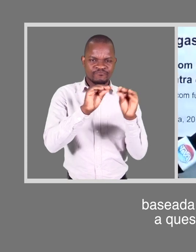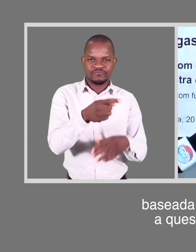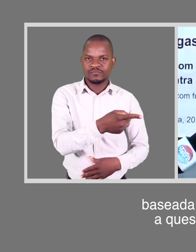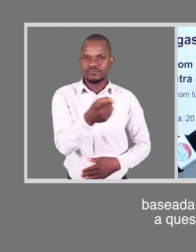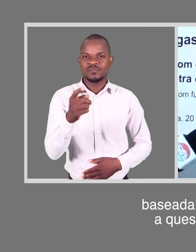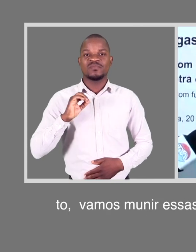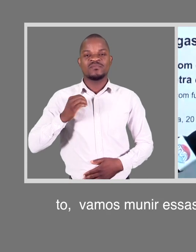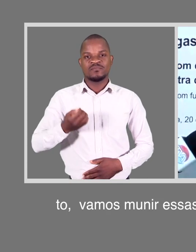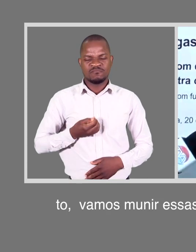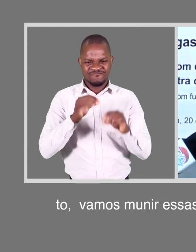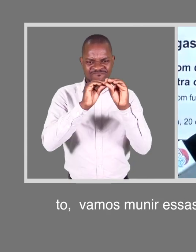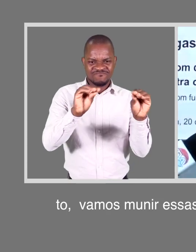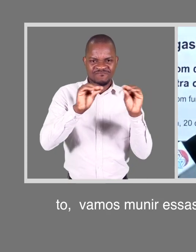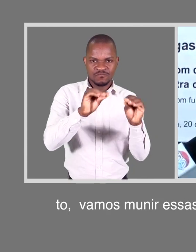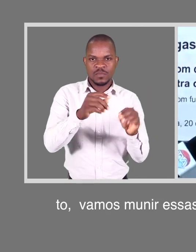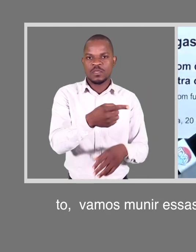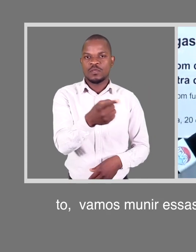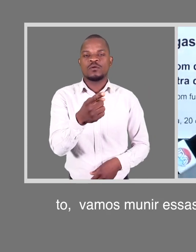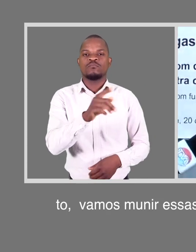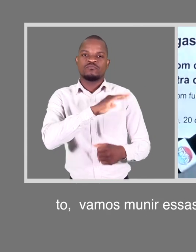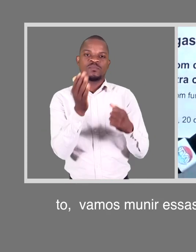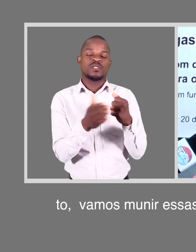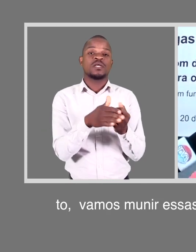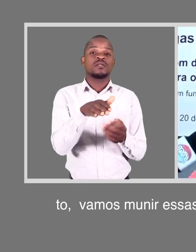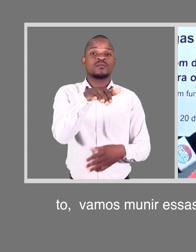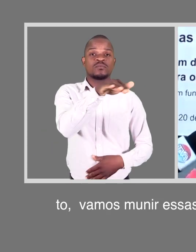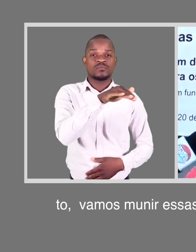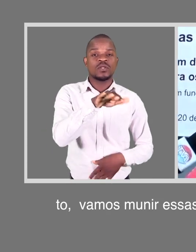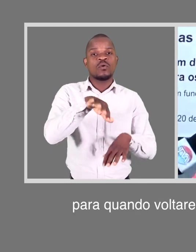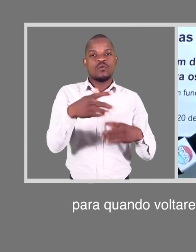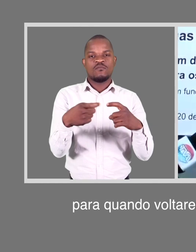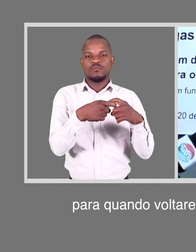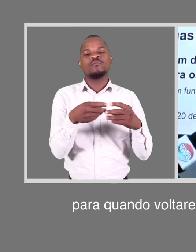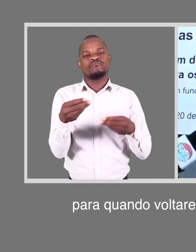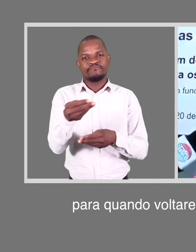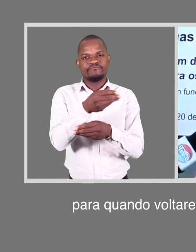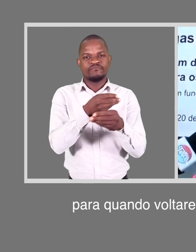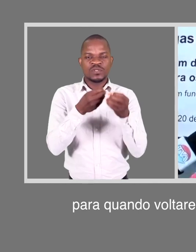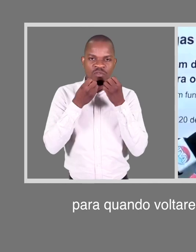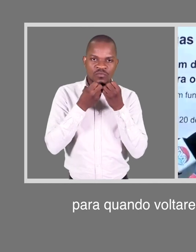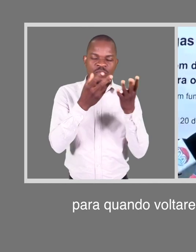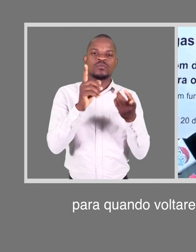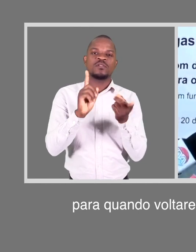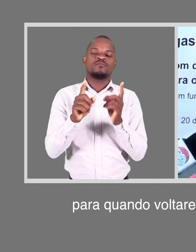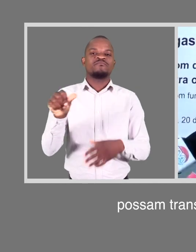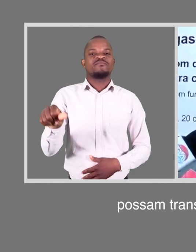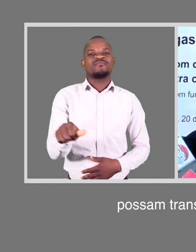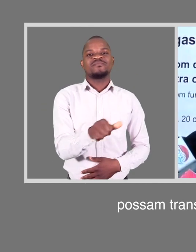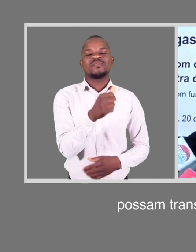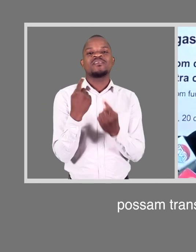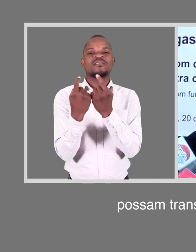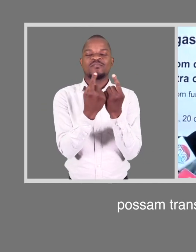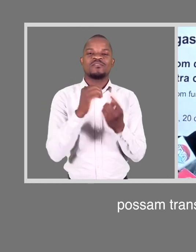da discriminação. Portanto, vamos unir essas mulheres e essas raparigas com conhecimentos para que quando voltar às suas comunidades, às suas famílias,